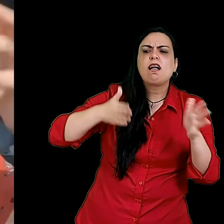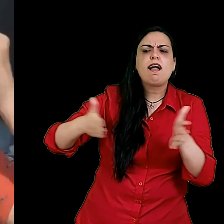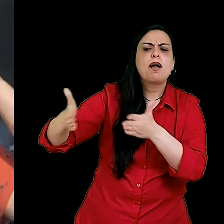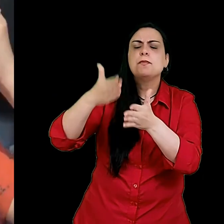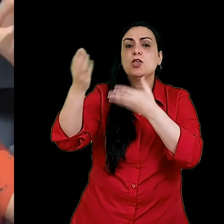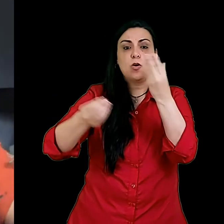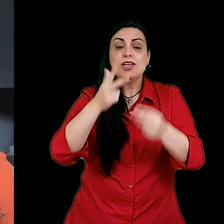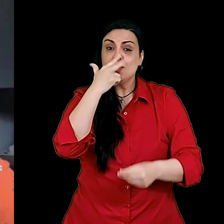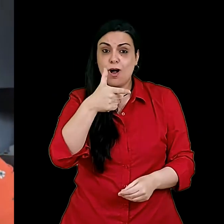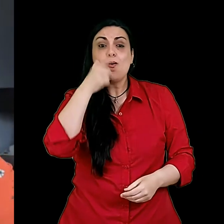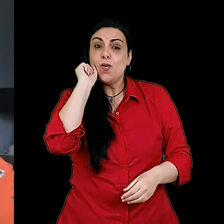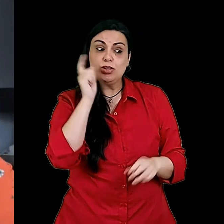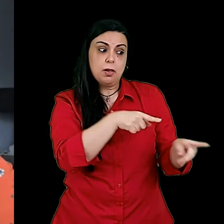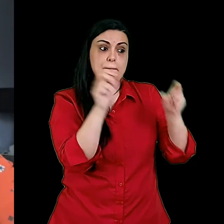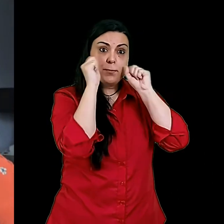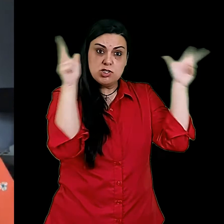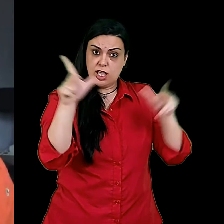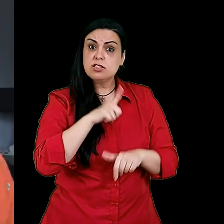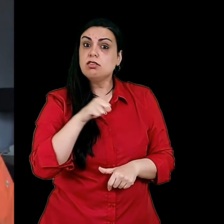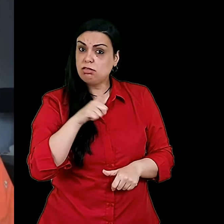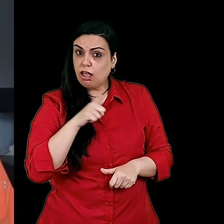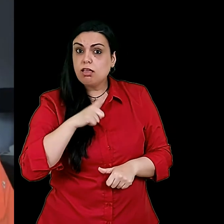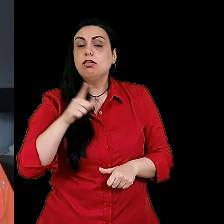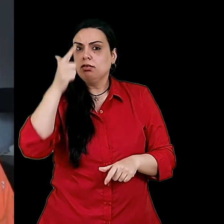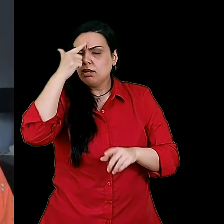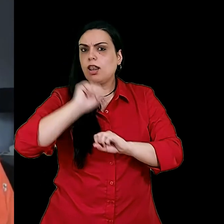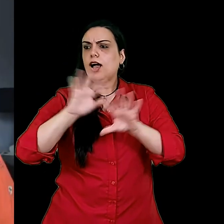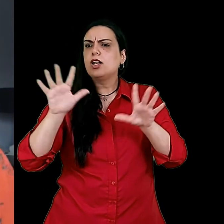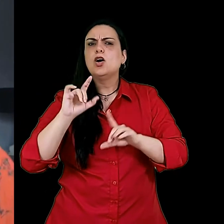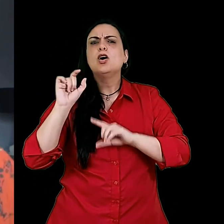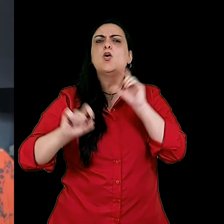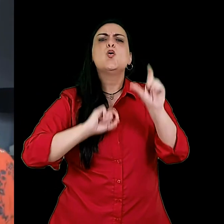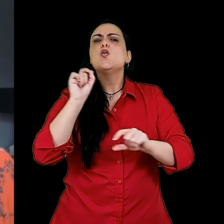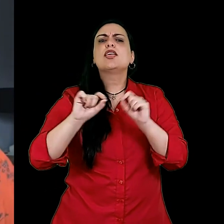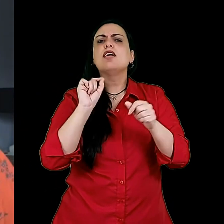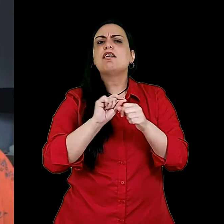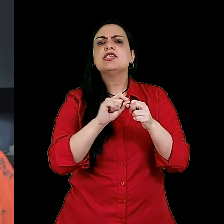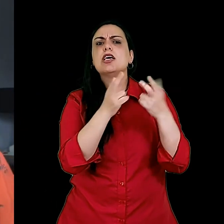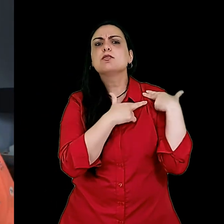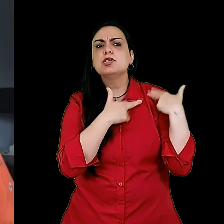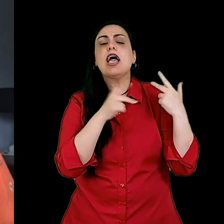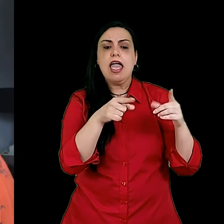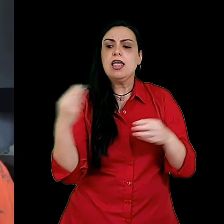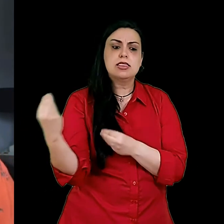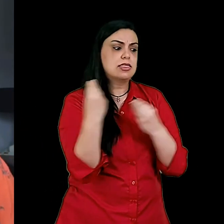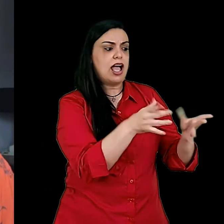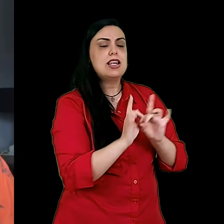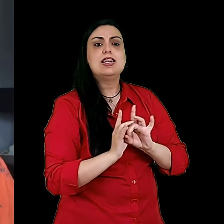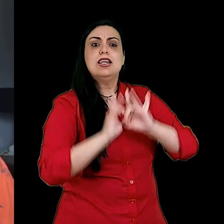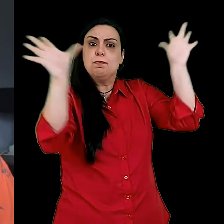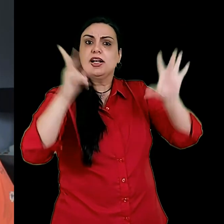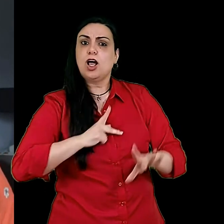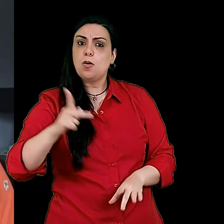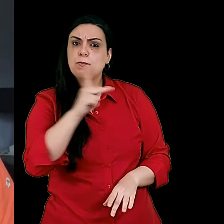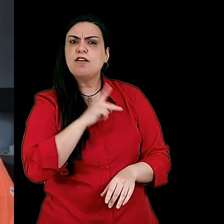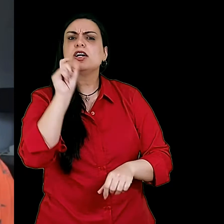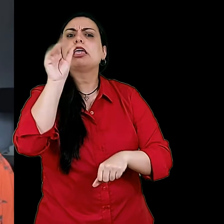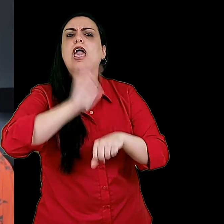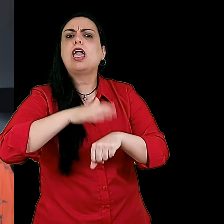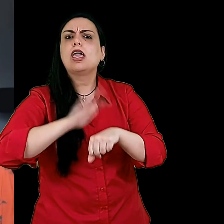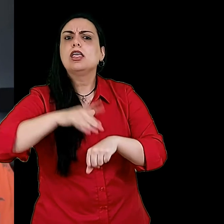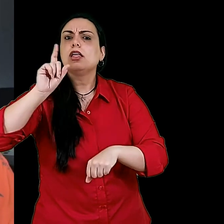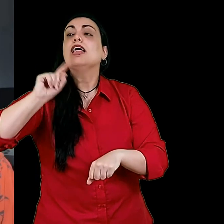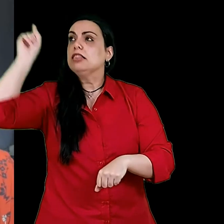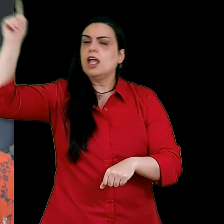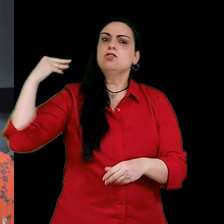da rota, do que Deus quer que eu faça. Isso nós tratamos ontem, Moisés já tinha. O que você vai fazer? Você vai libertar o meu povo. De quem é essa missão? Essa missão